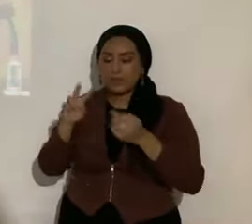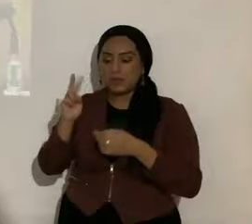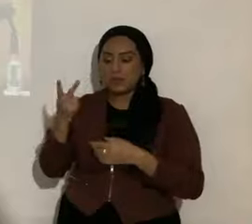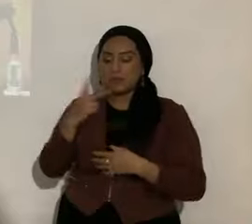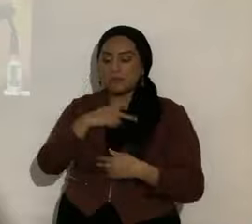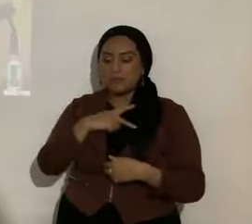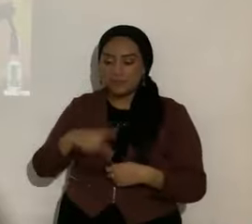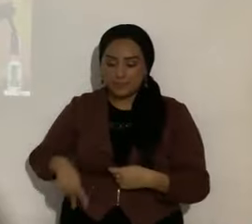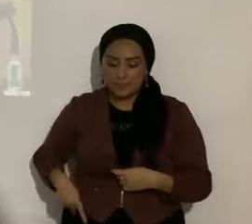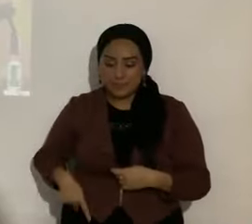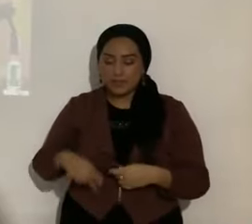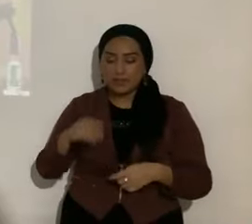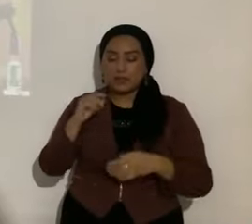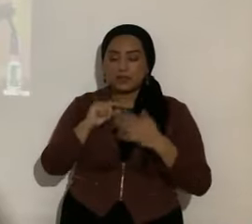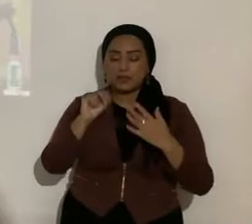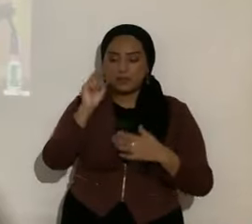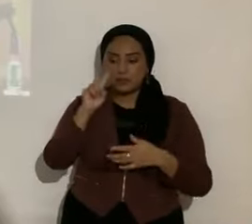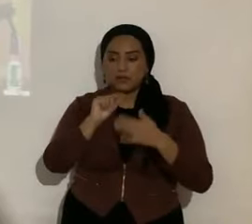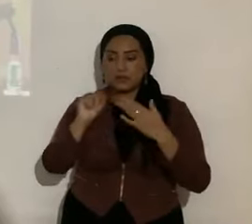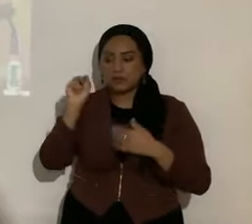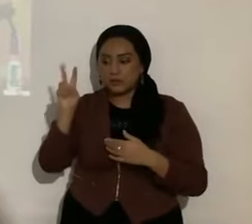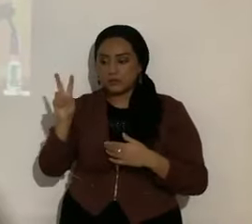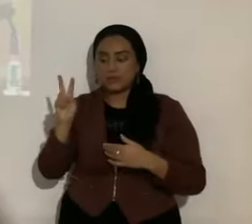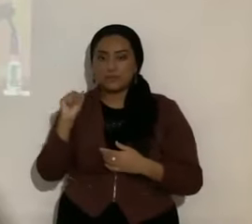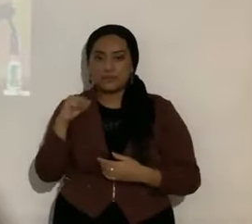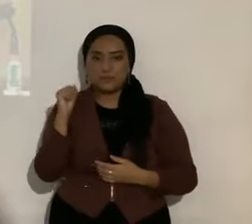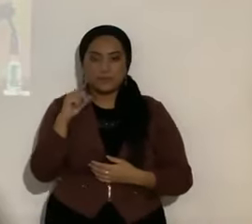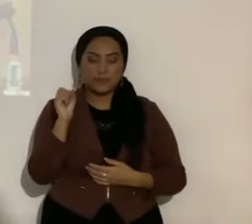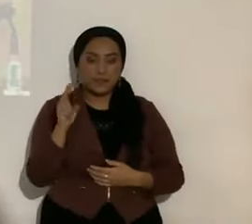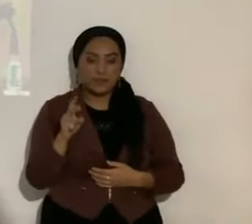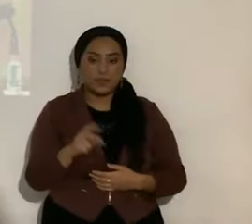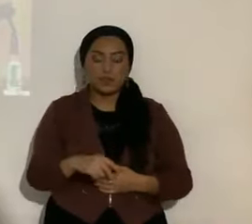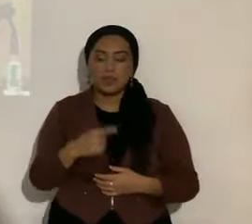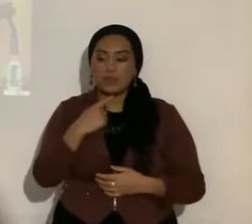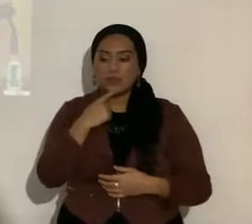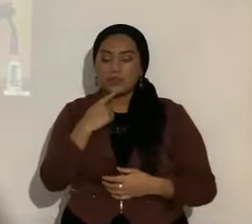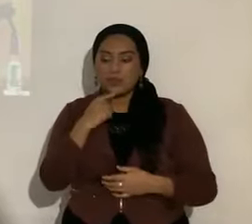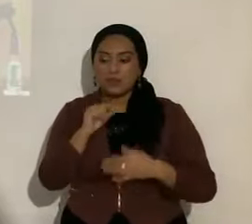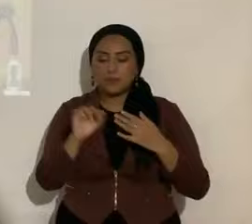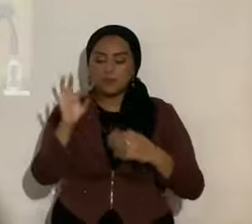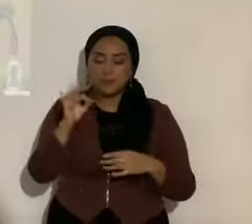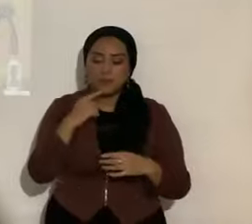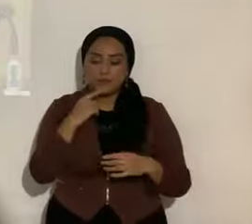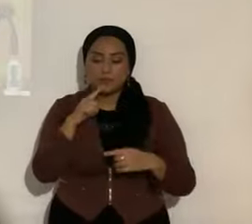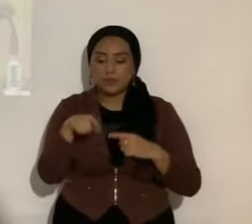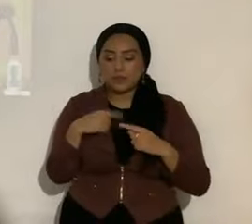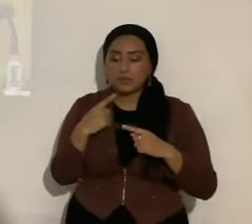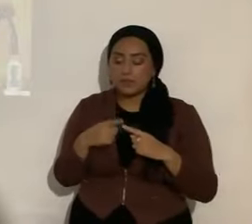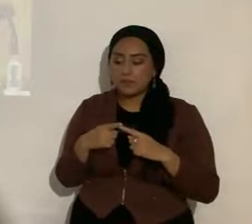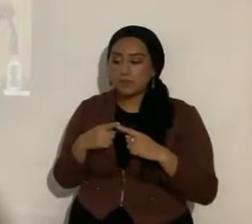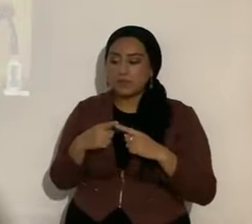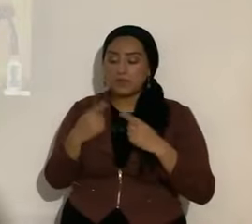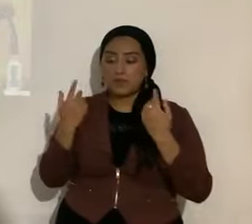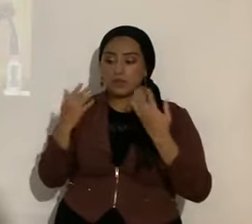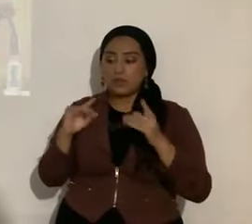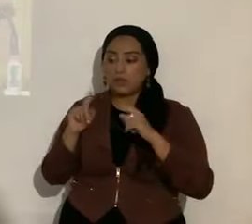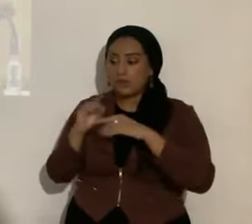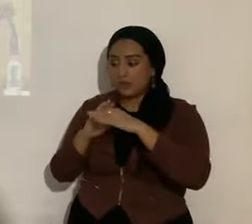Reyes, en el 2:2, ¿de acuerdo? Dice el verso 9, cuando habían